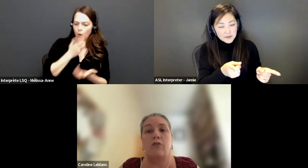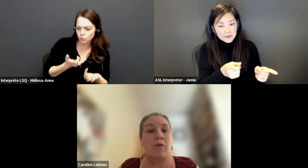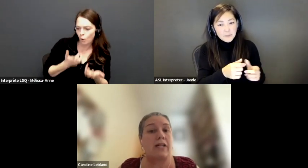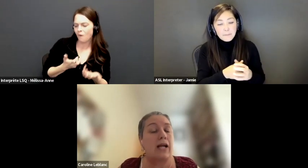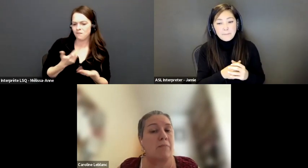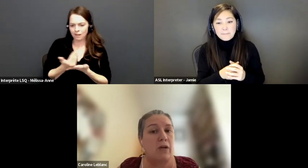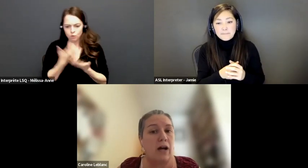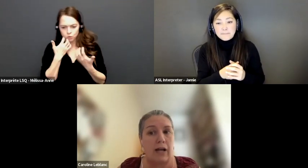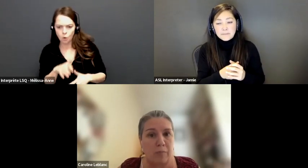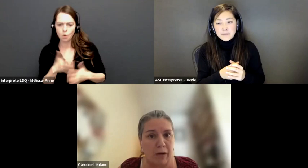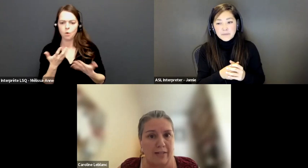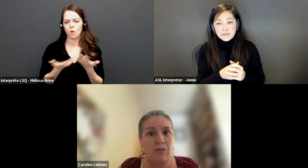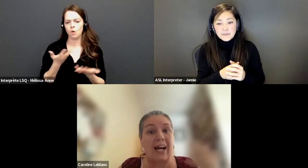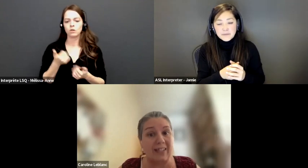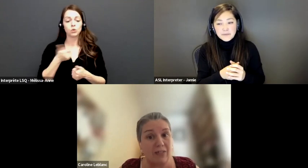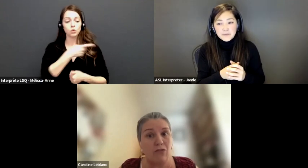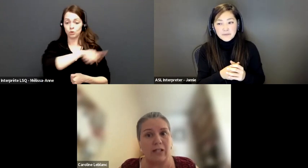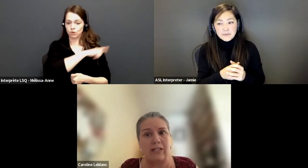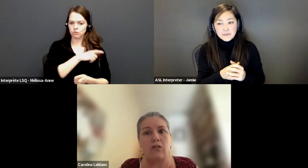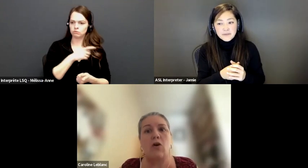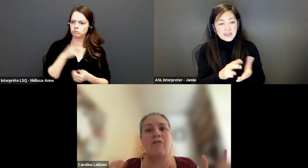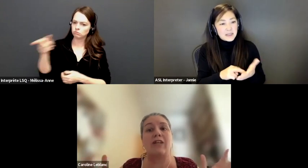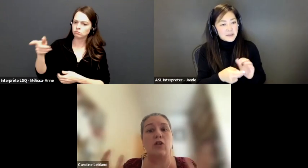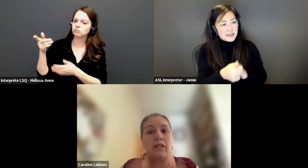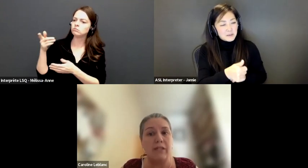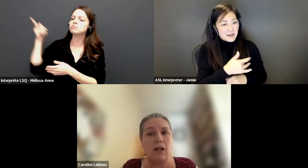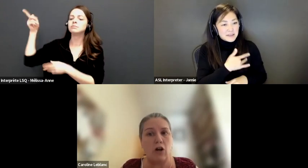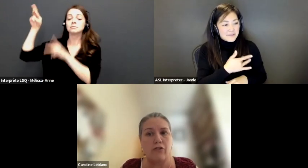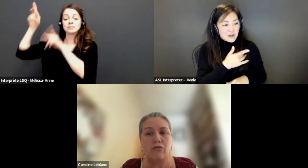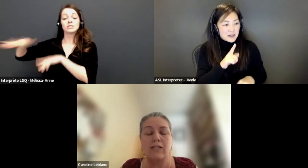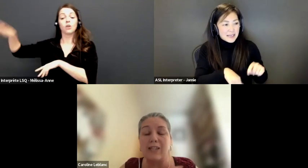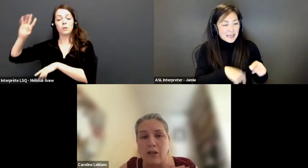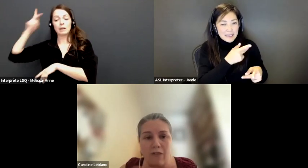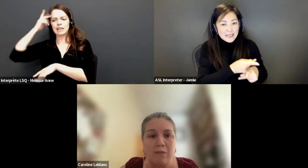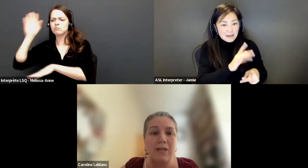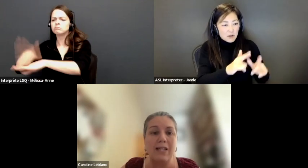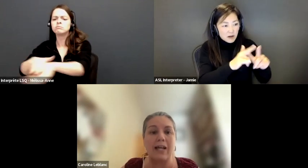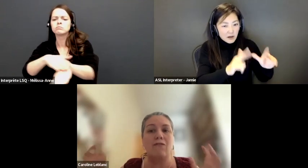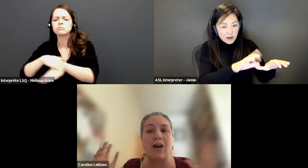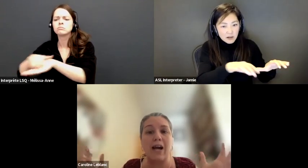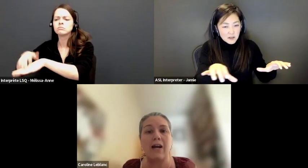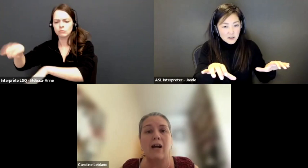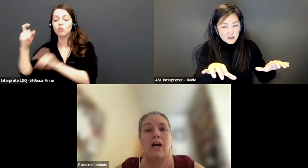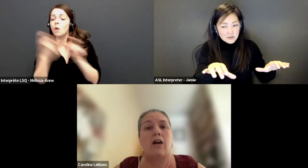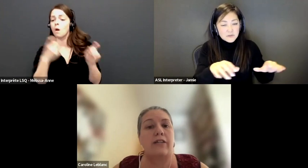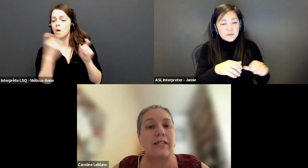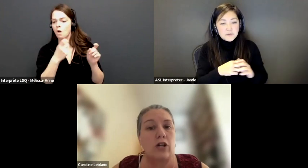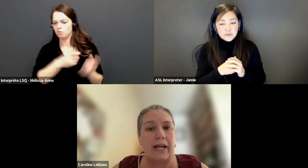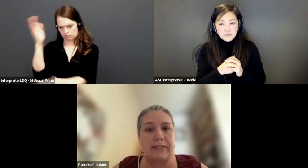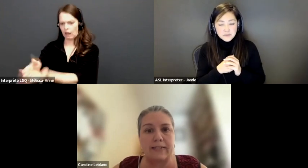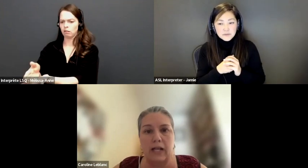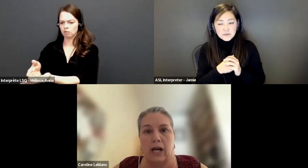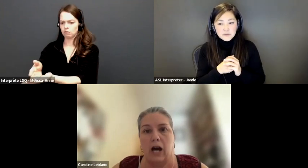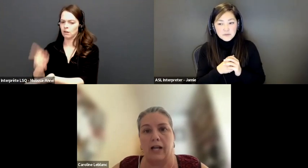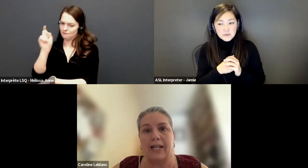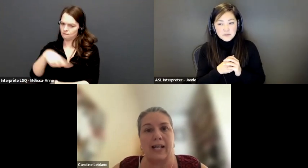en demandant à la population d'arrêter de fournir des dons afin de limiter leurs ressources et de les faire migrer vers des